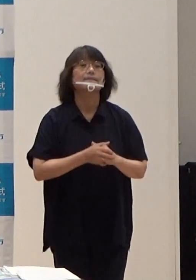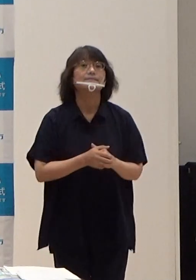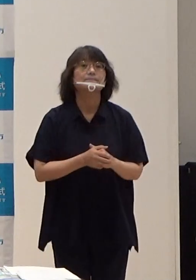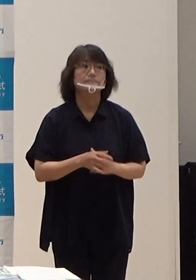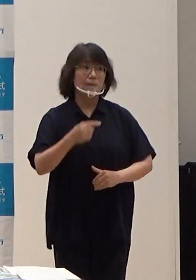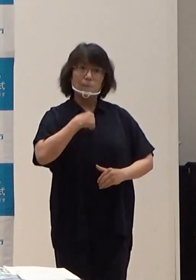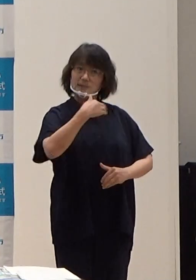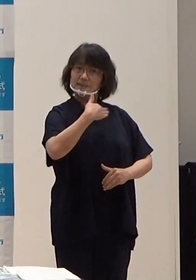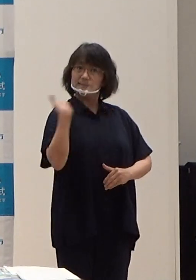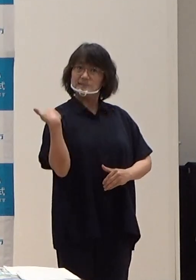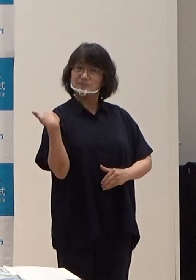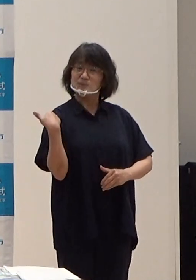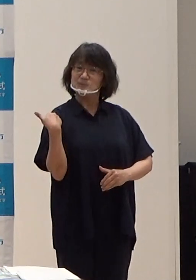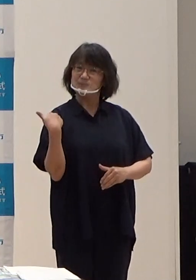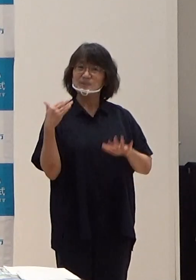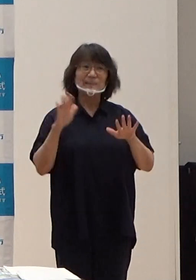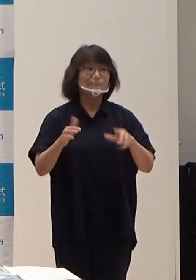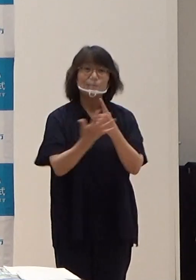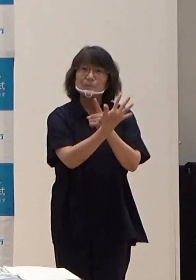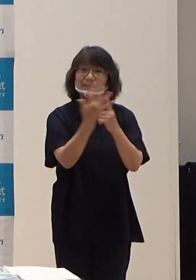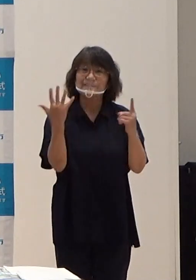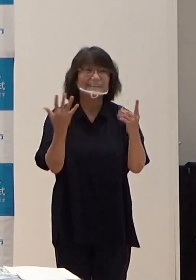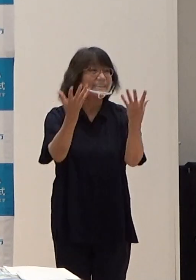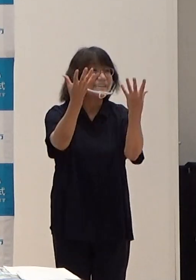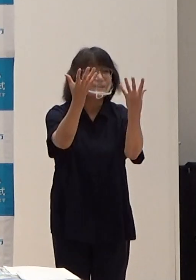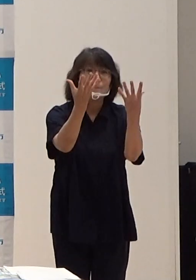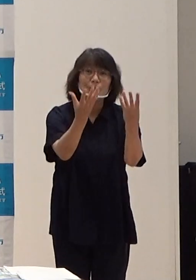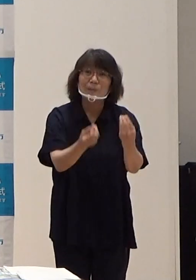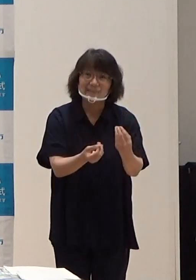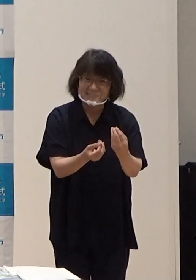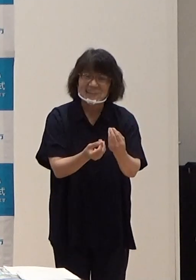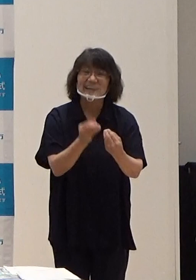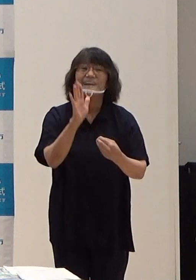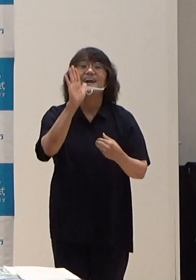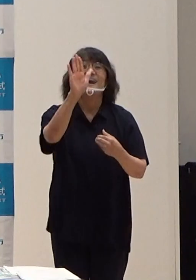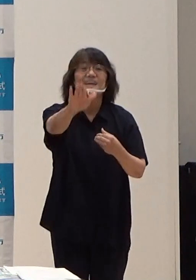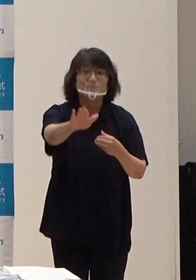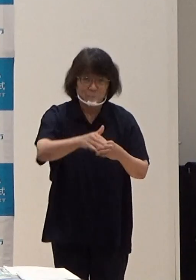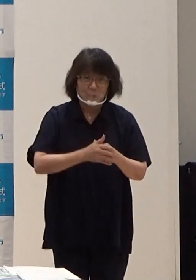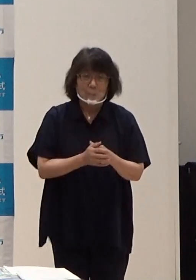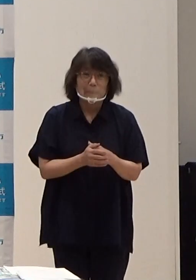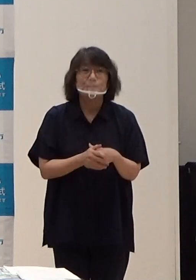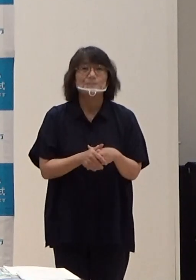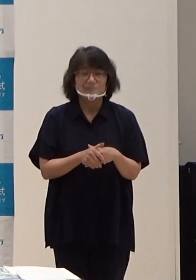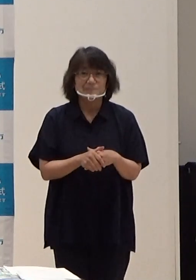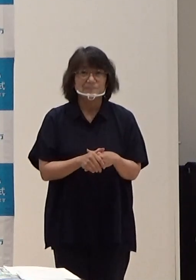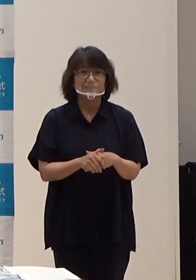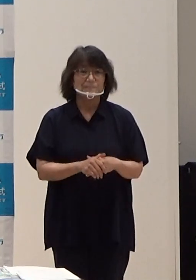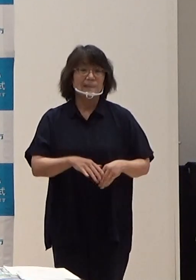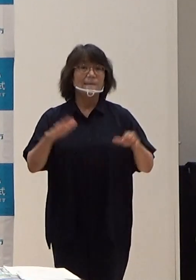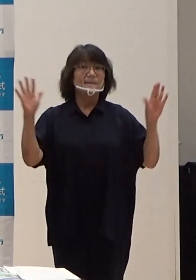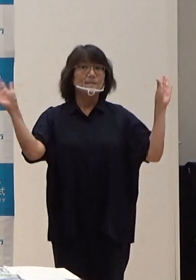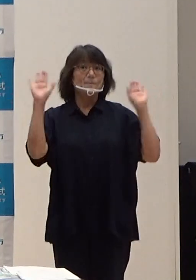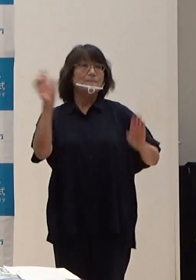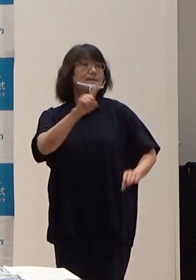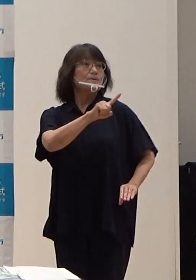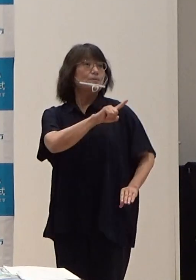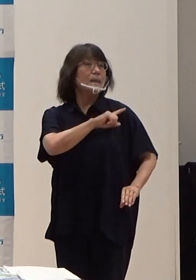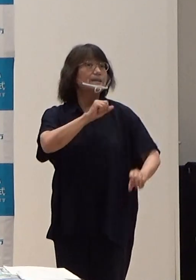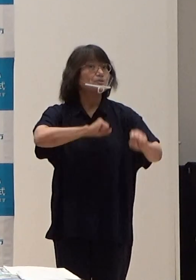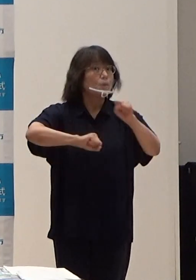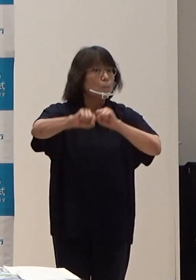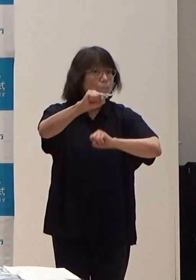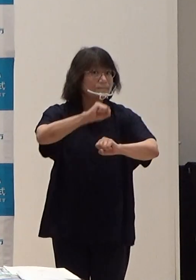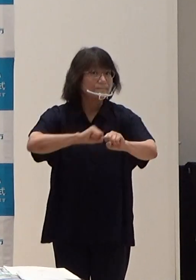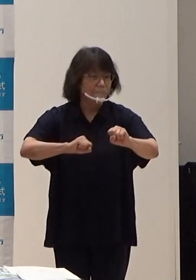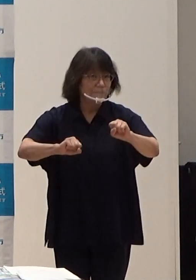どももですね、今日の記者会見の日に合わせましてですね、本日ベビーファースト運動への参